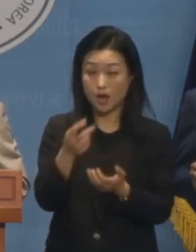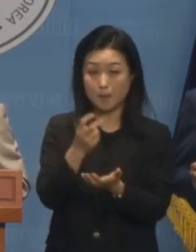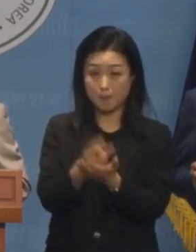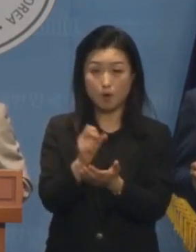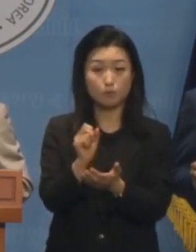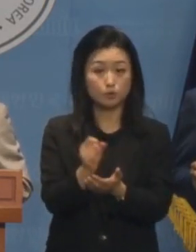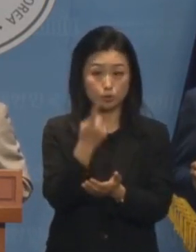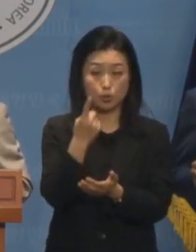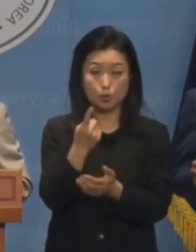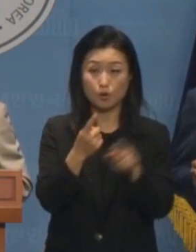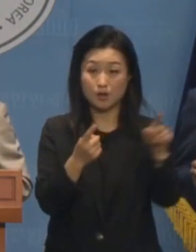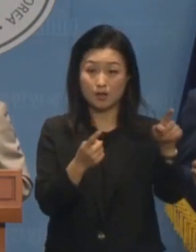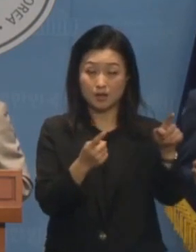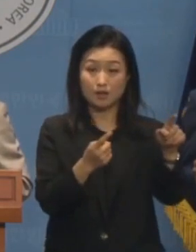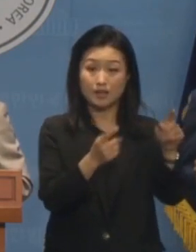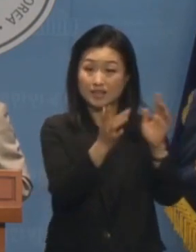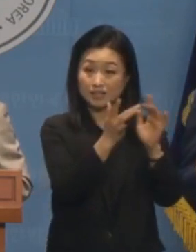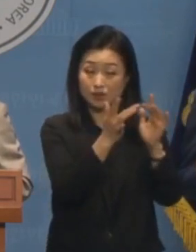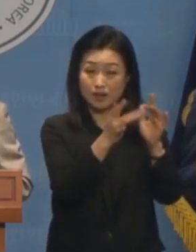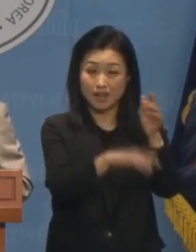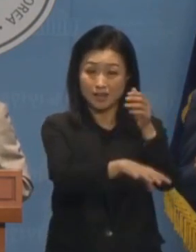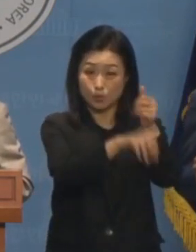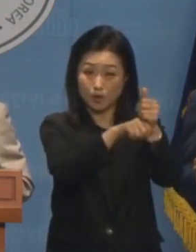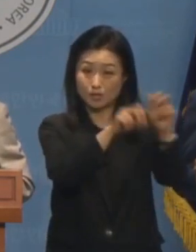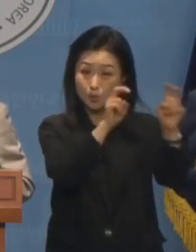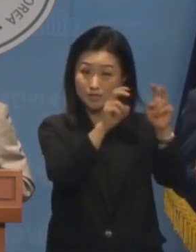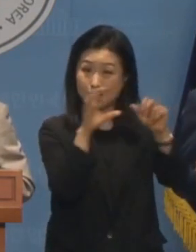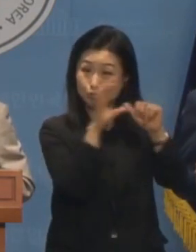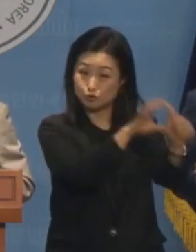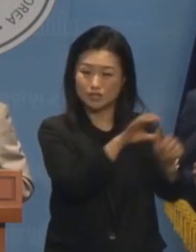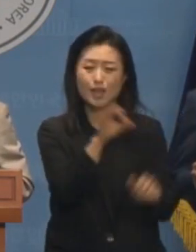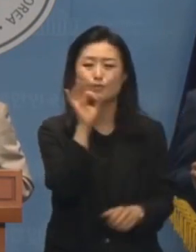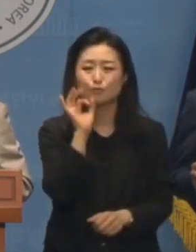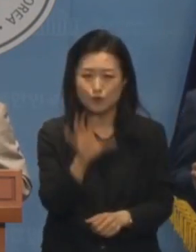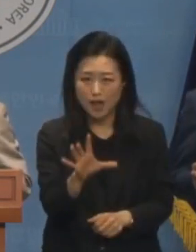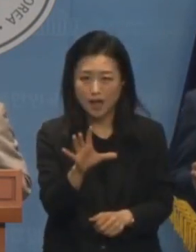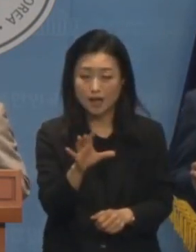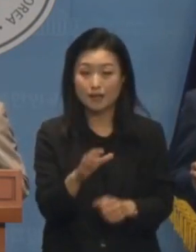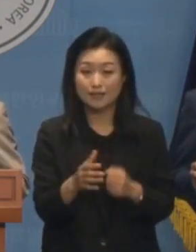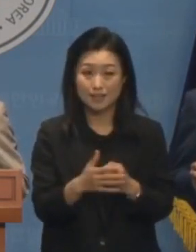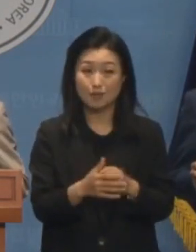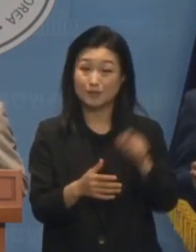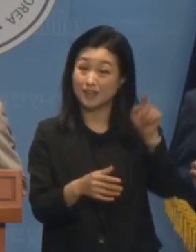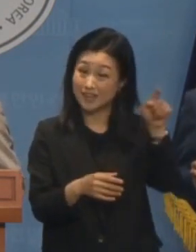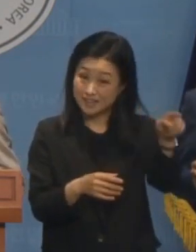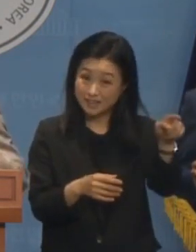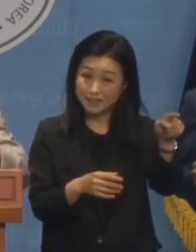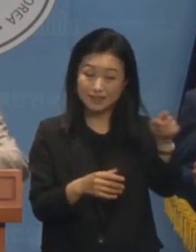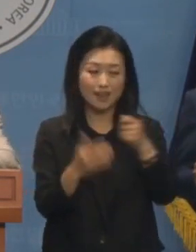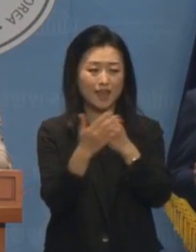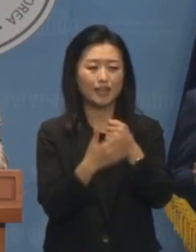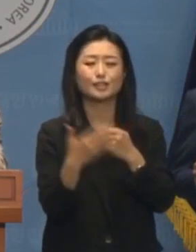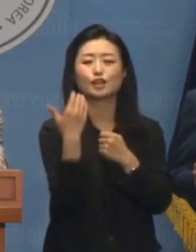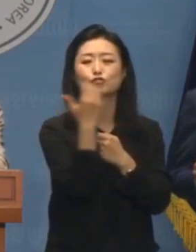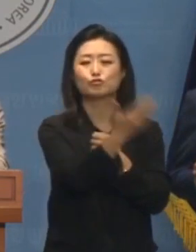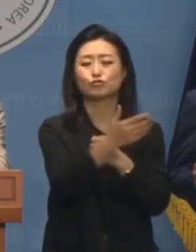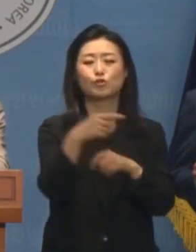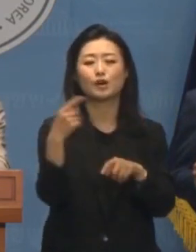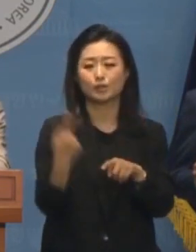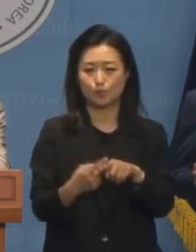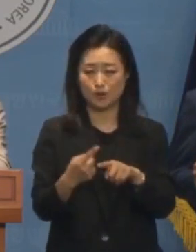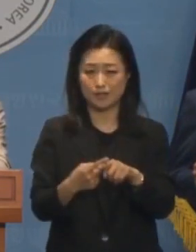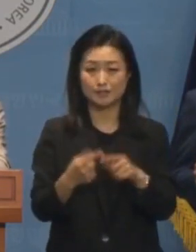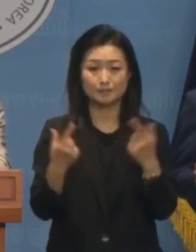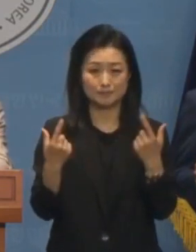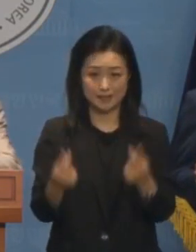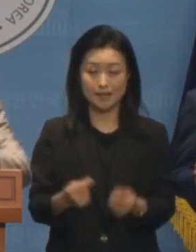기반해 규제하겠다는 것은 결국 플랫폼의 독과점 폐해를 개선하기 위해서 아무것도 하지 않겠다고 선언한